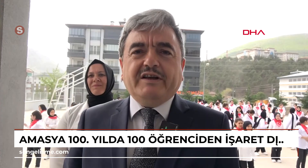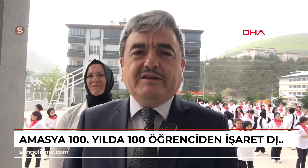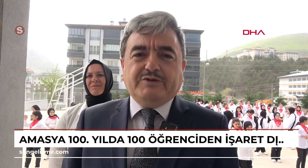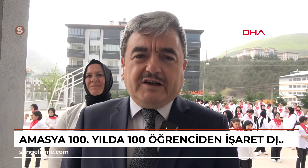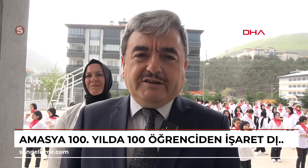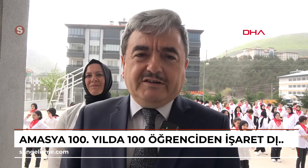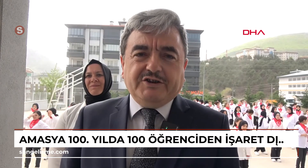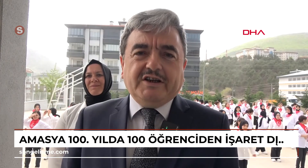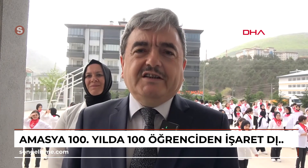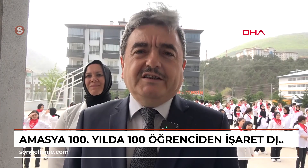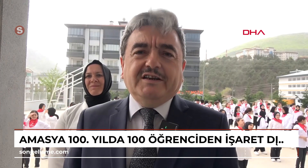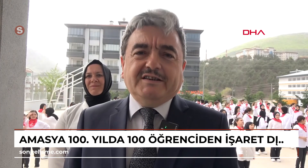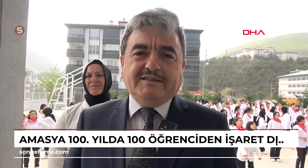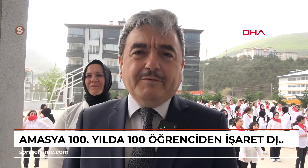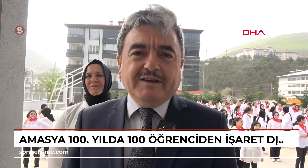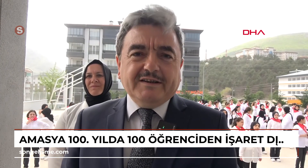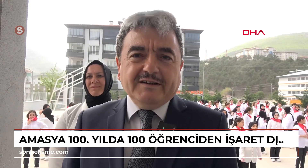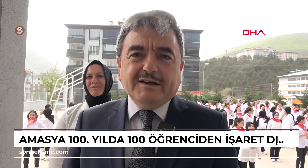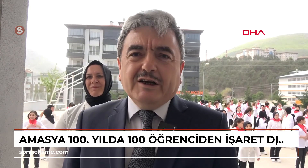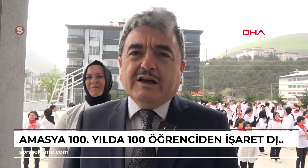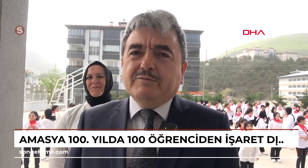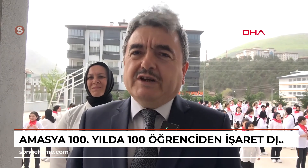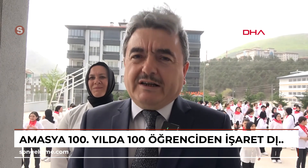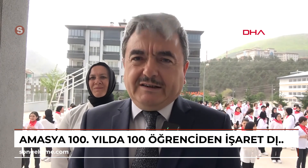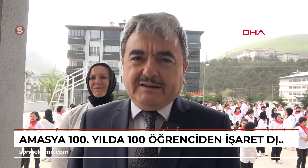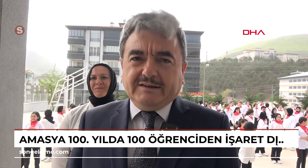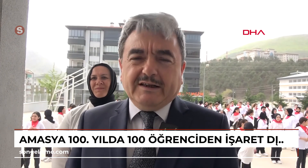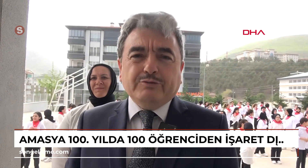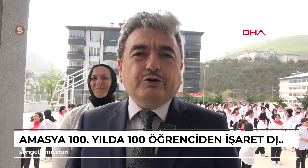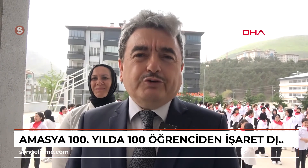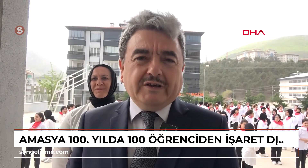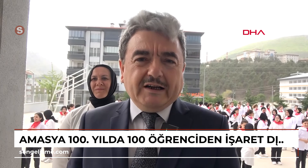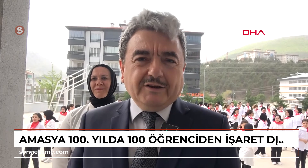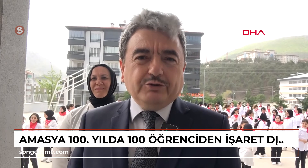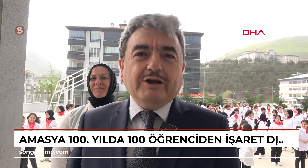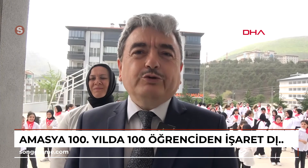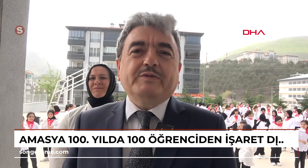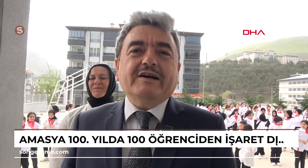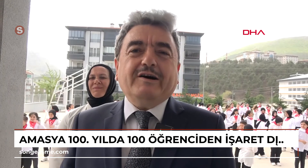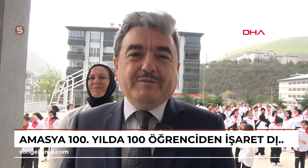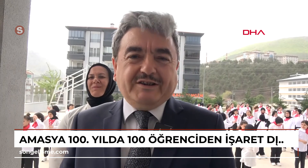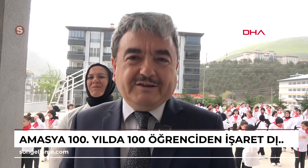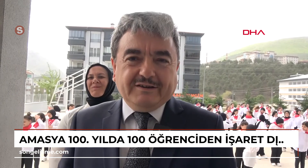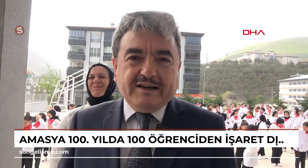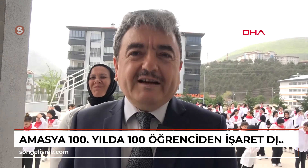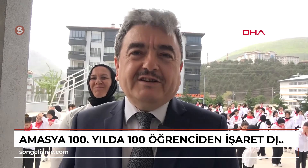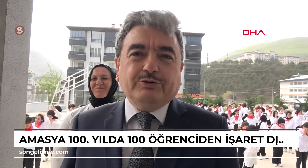Memleketim şarkısını işaret diliyle seslendirdi. Hem şarkılarının hem coşkularının duyan duymayan kalmasın, herkese